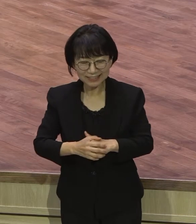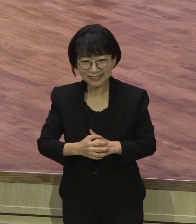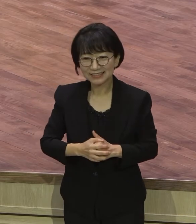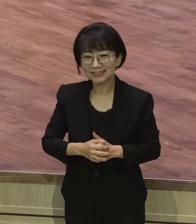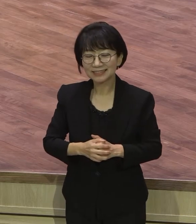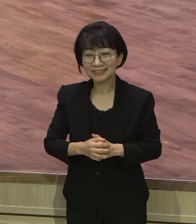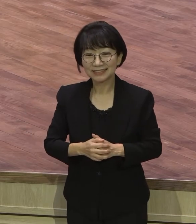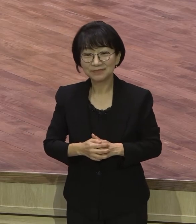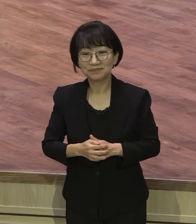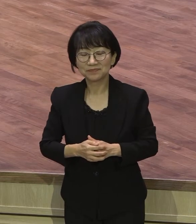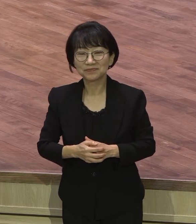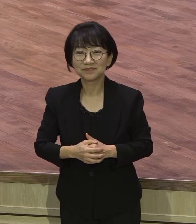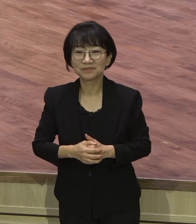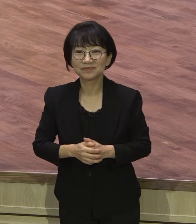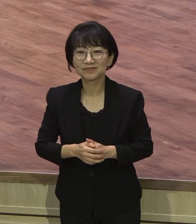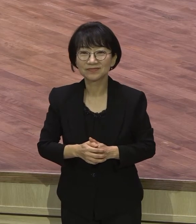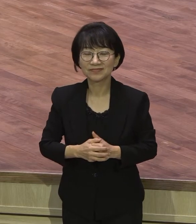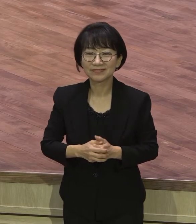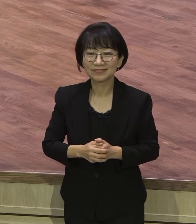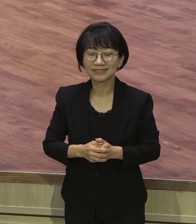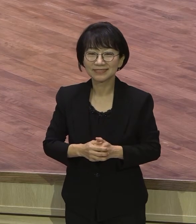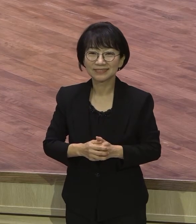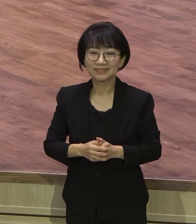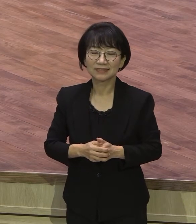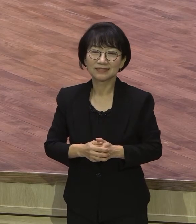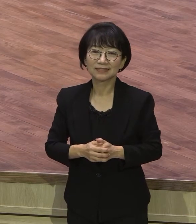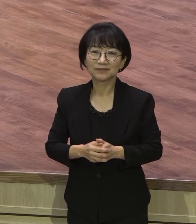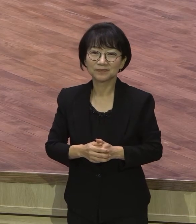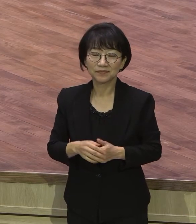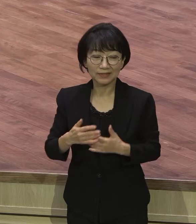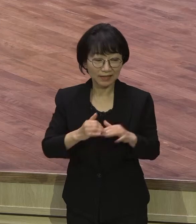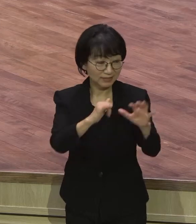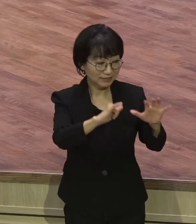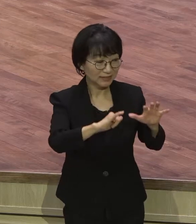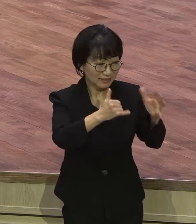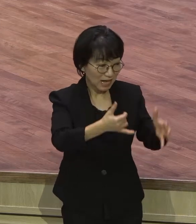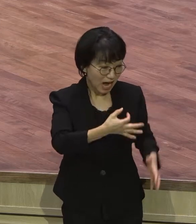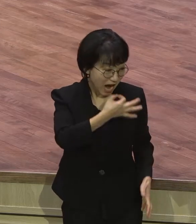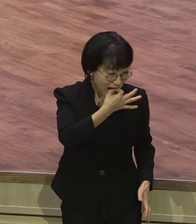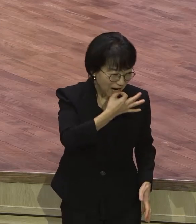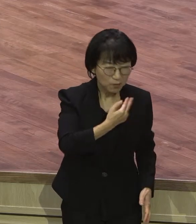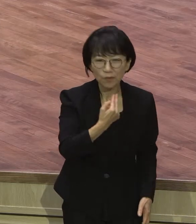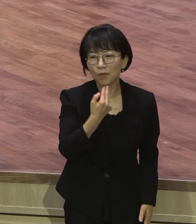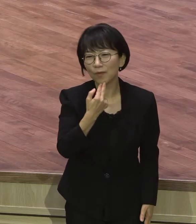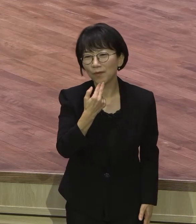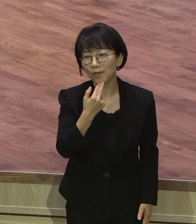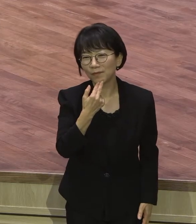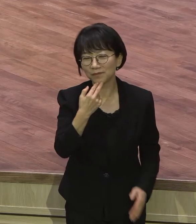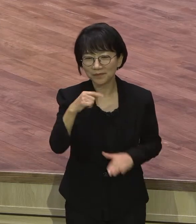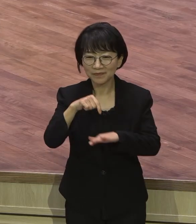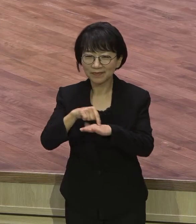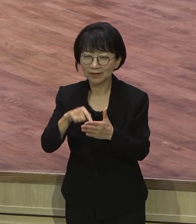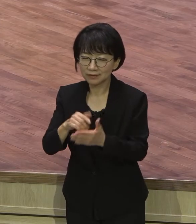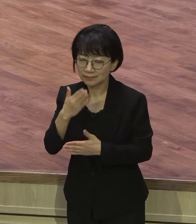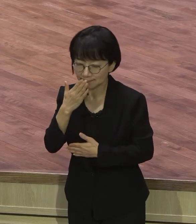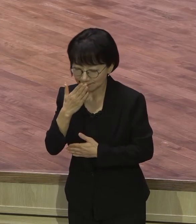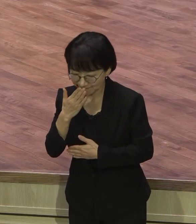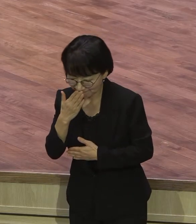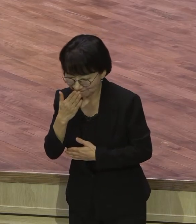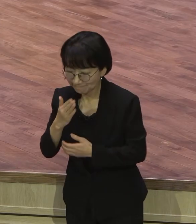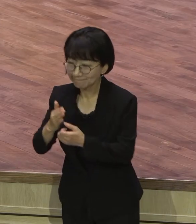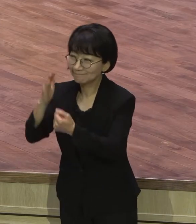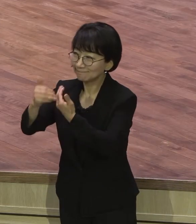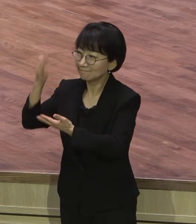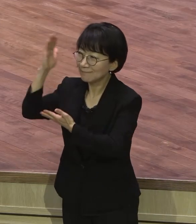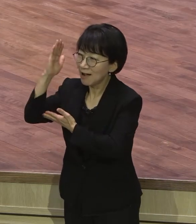그래서 신명이 가난해라 그랬어요. 가난은 없는 거예요. 세상 욕심 없는 사람이 신명 가난한 거예요. 신명이 가난한 사람이 하나님의